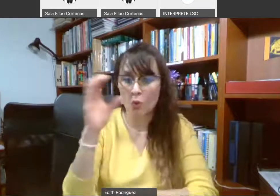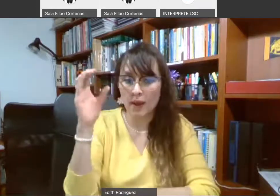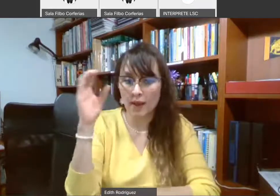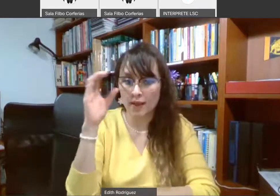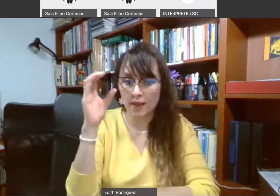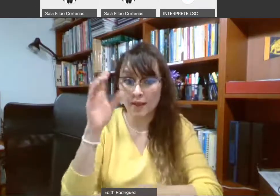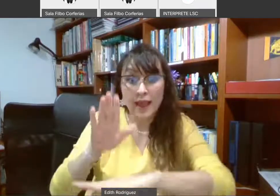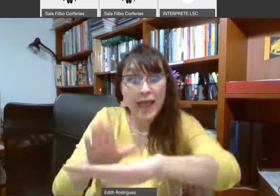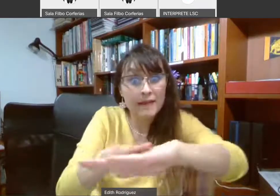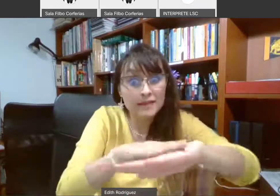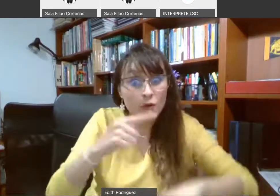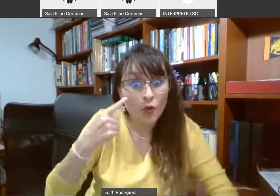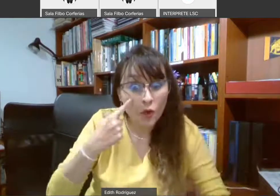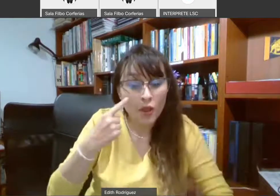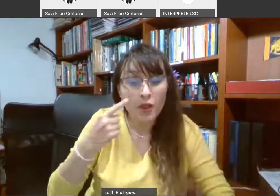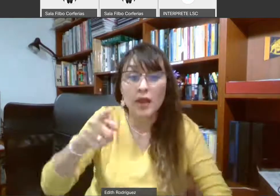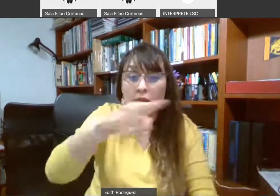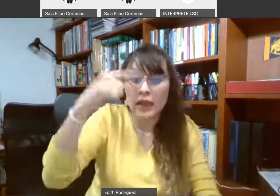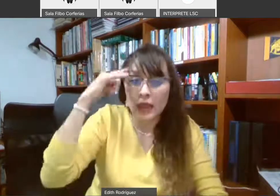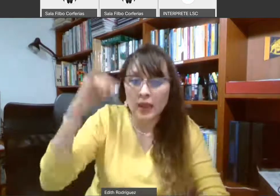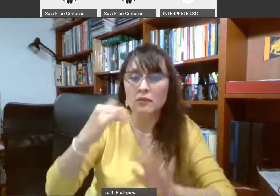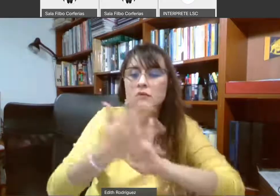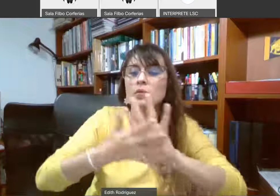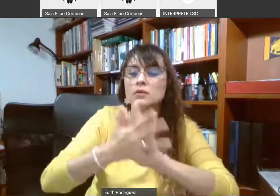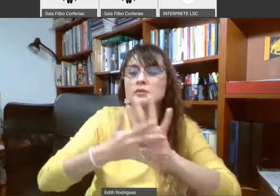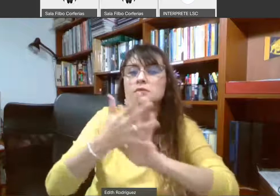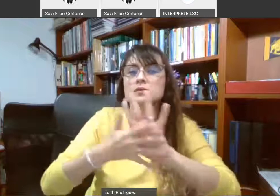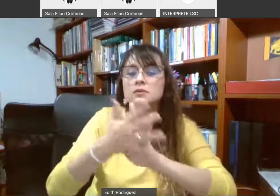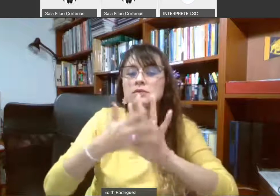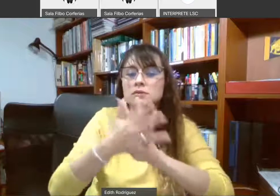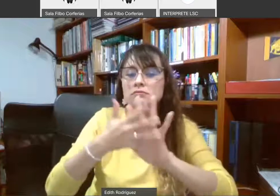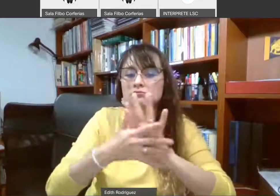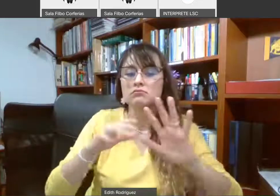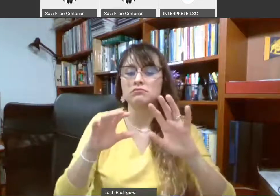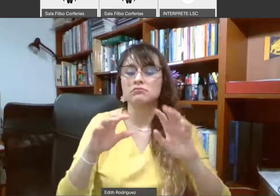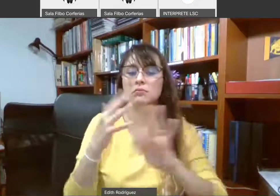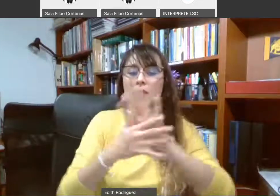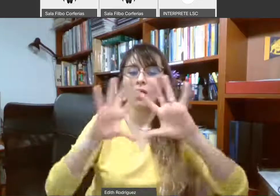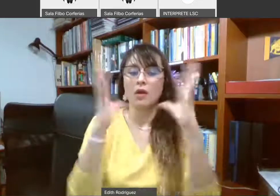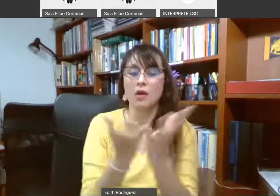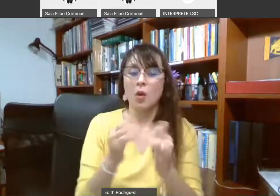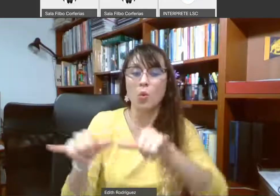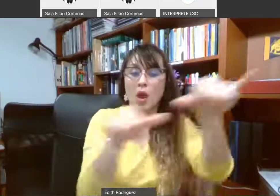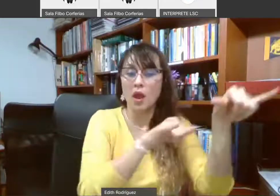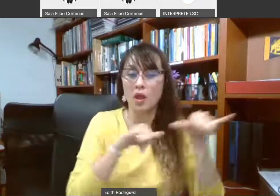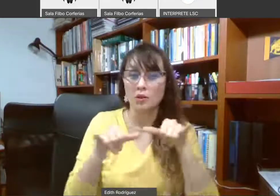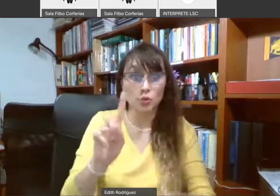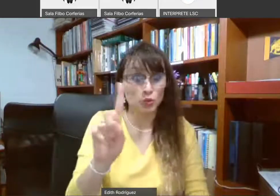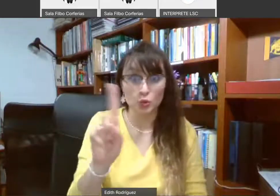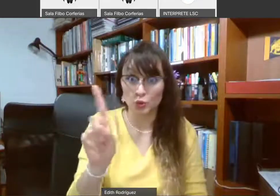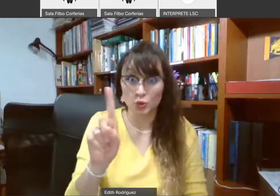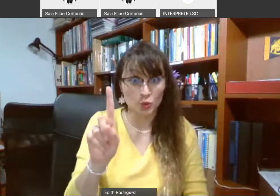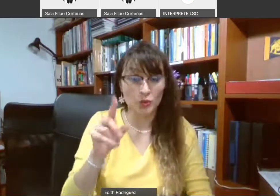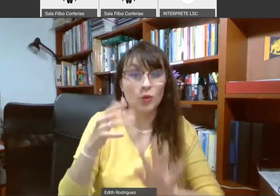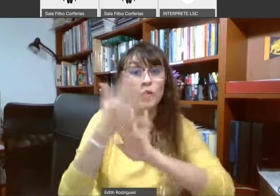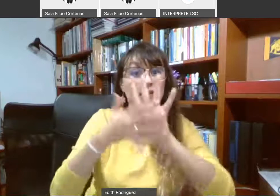Pueden buscarlo en internet como diccionario de lengua de señas colombiana. Pero es importante que